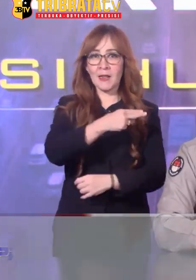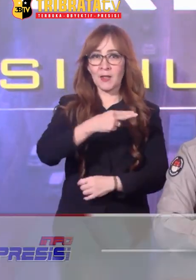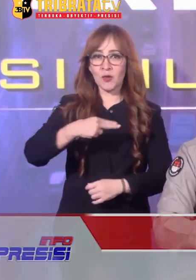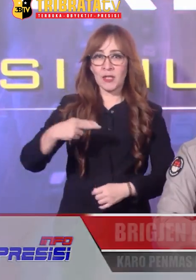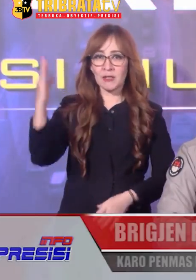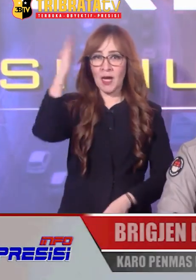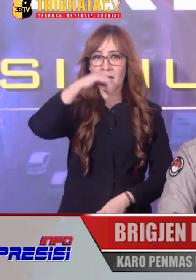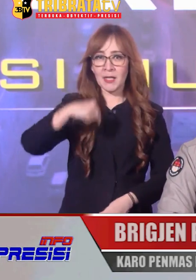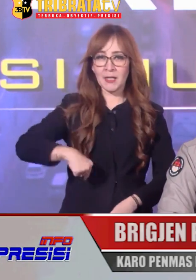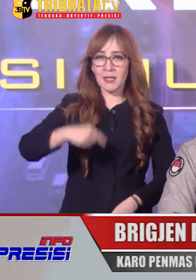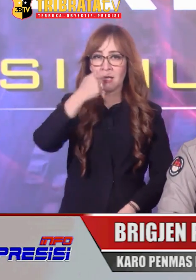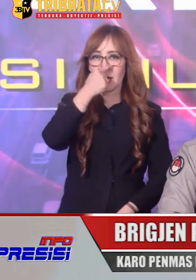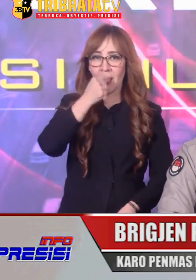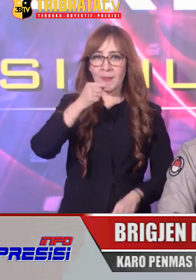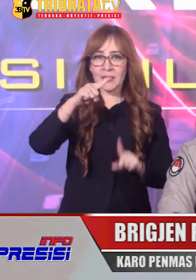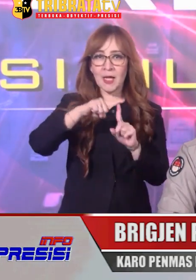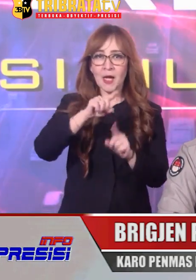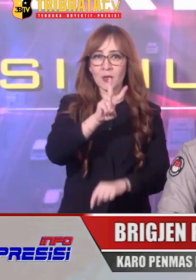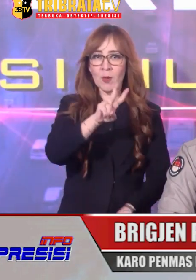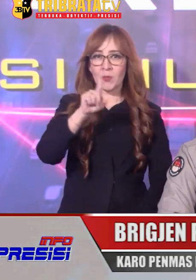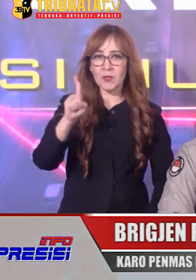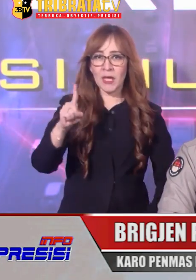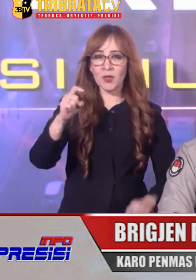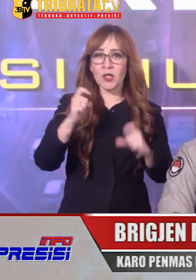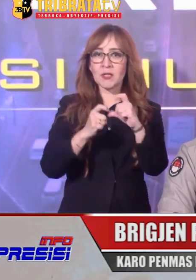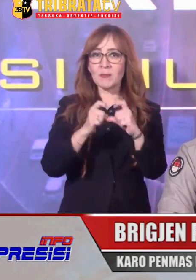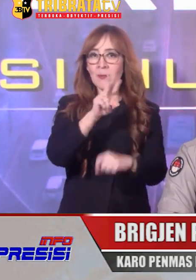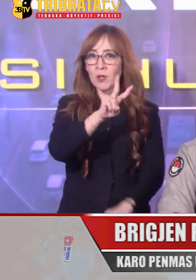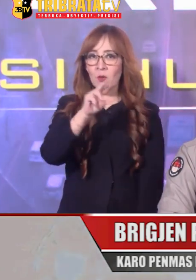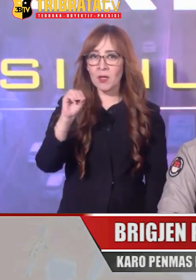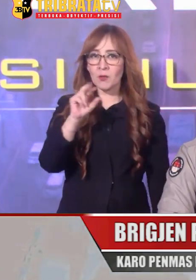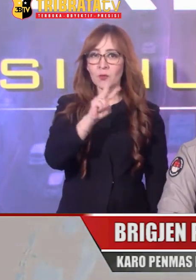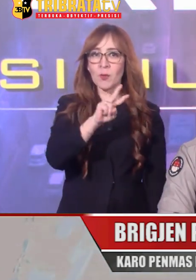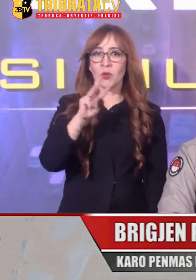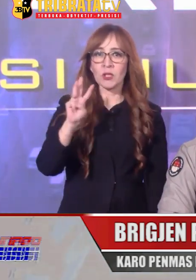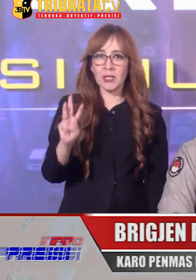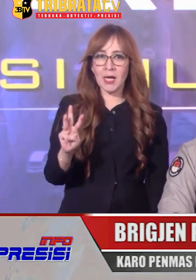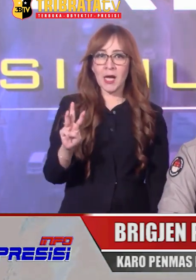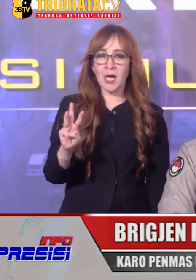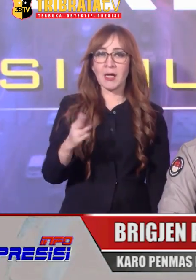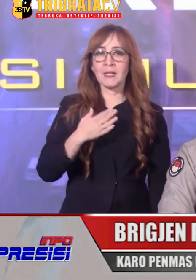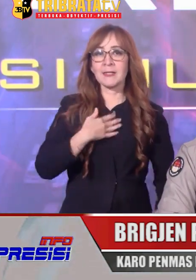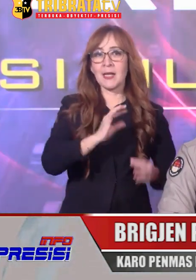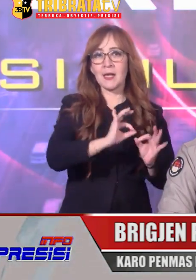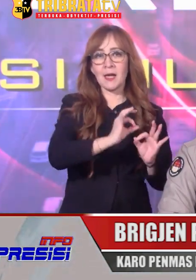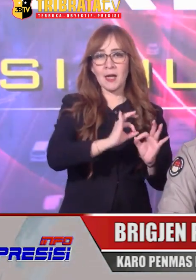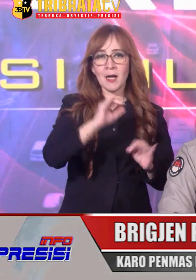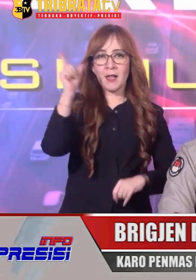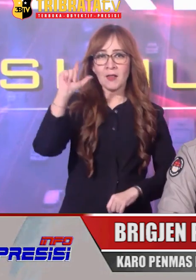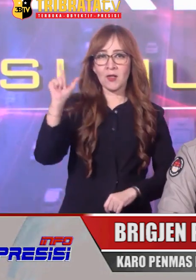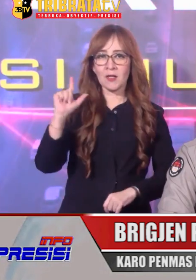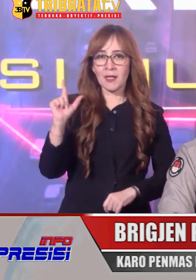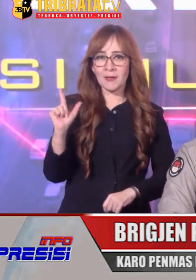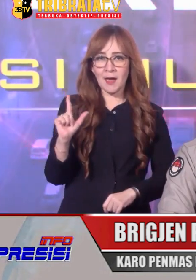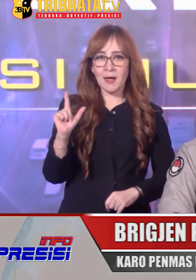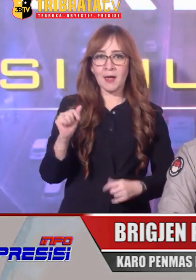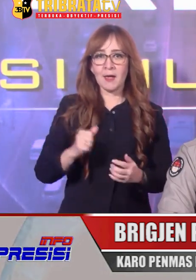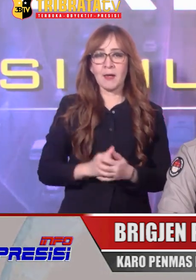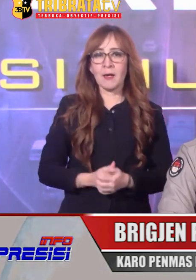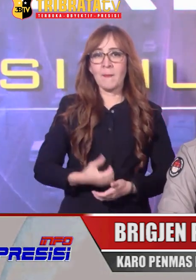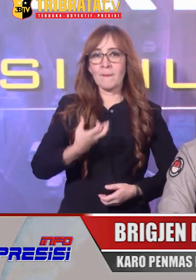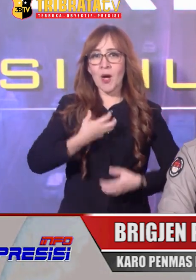Pada hari ini Kamis 21 September 2023 Saya selaku Karupen Mas Diphumas Polri